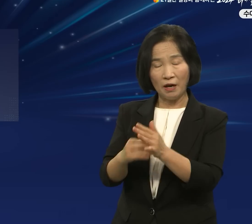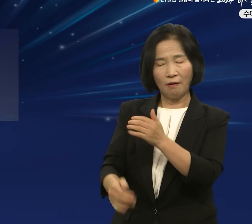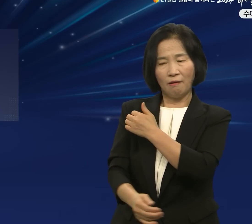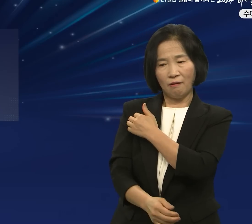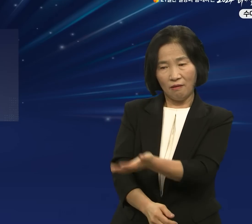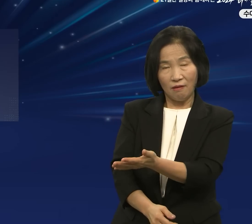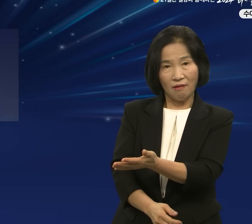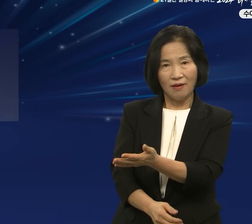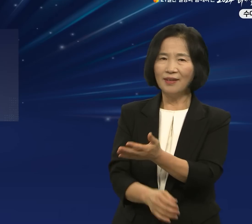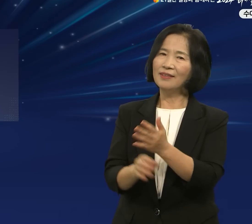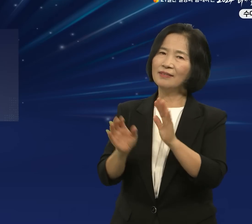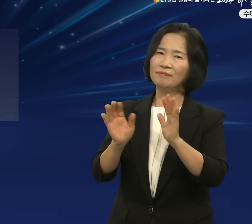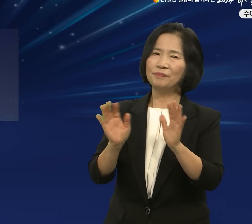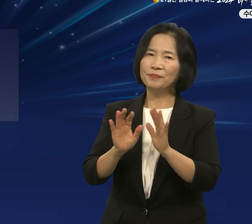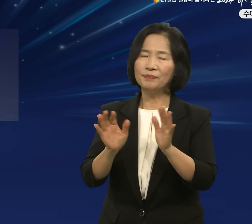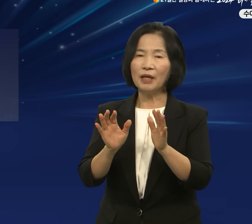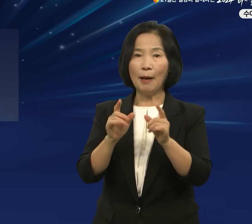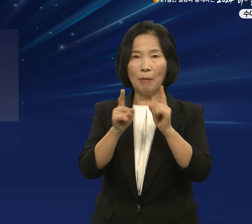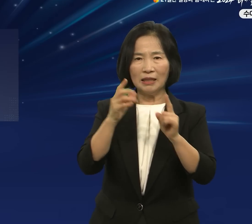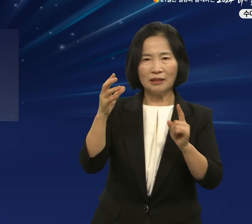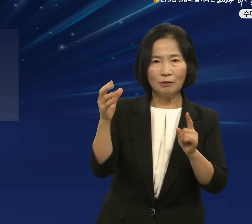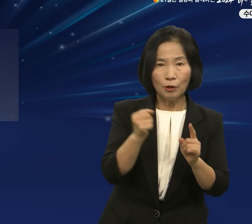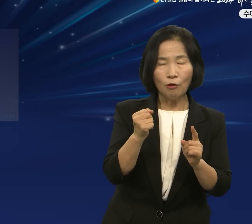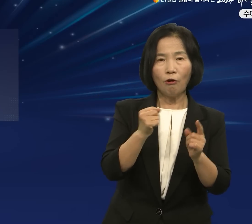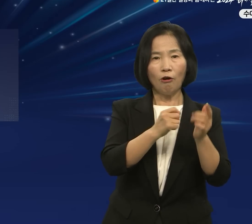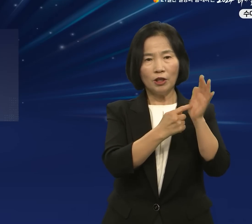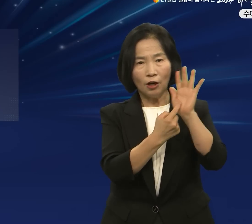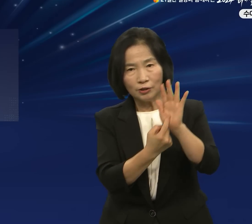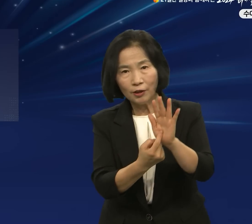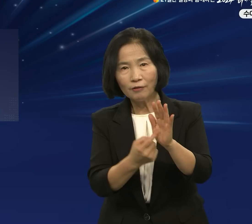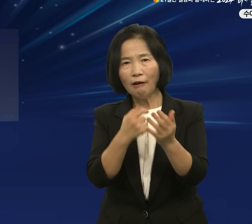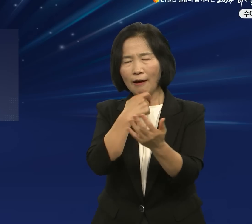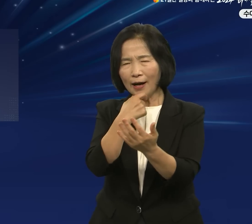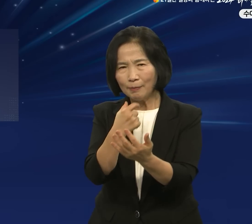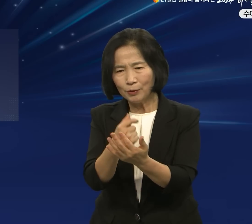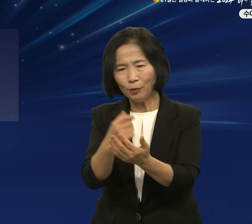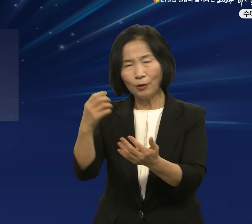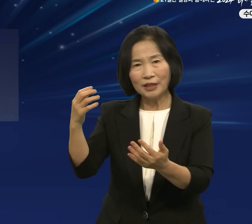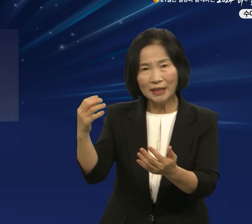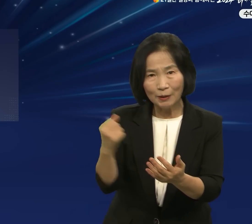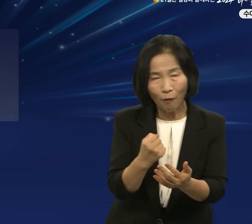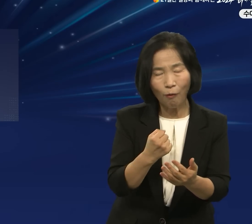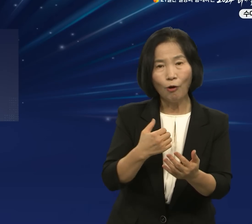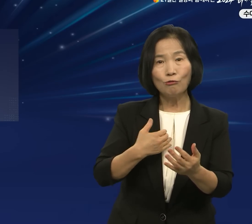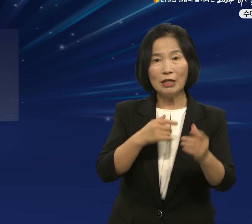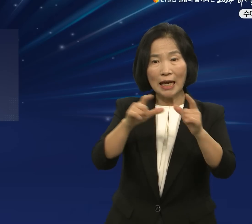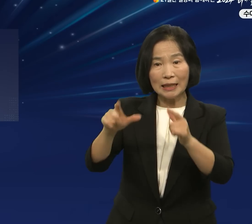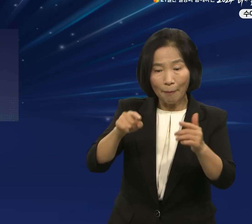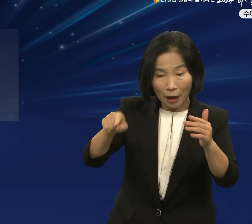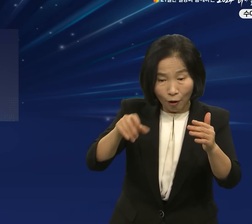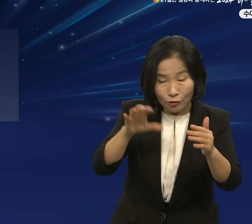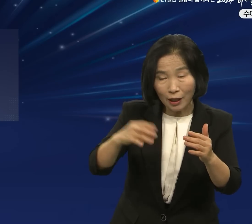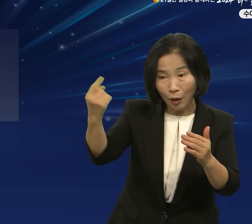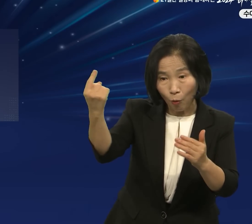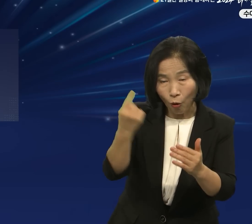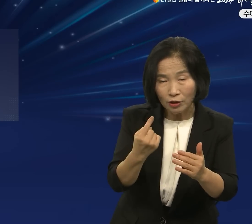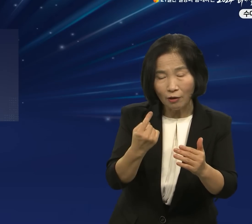말씀으로 하나님의 현능과 감동으로 우리의 삶의 자리를 오늘